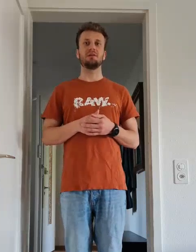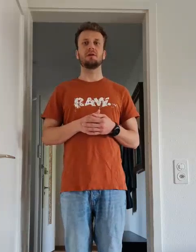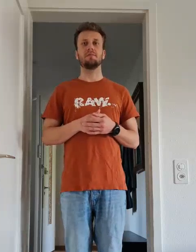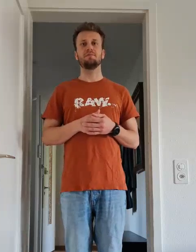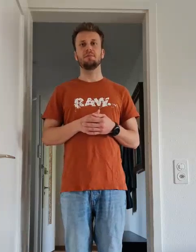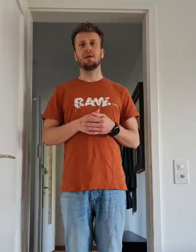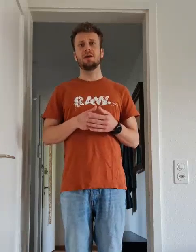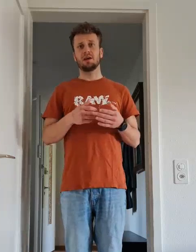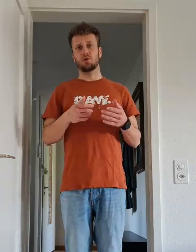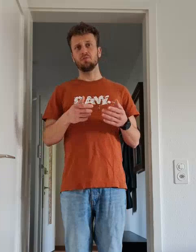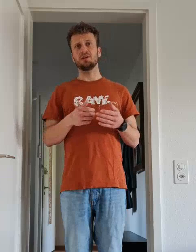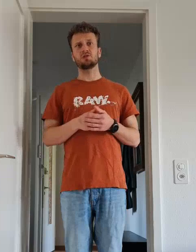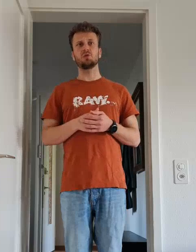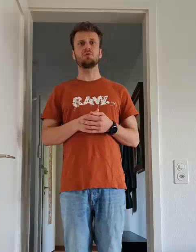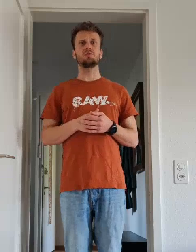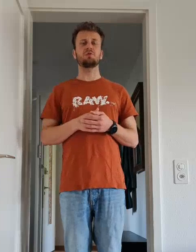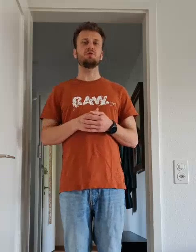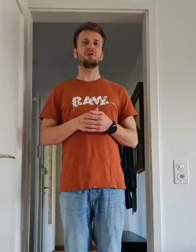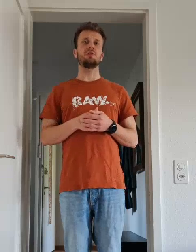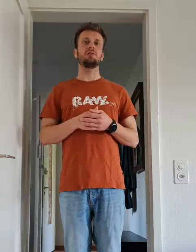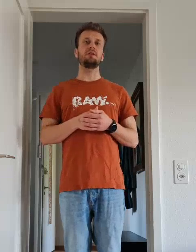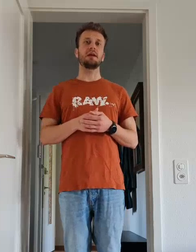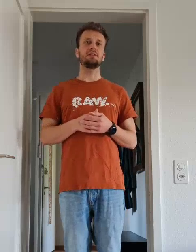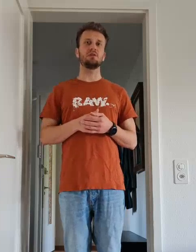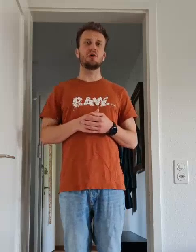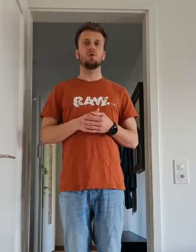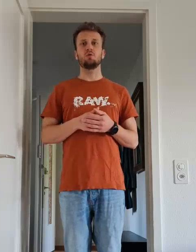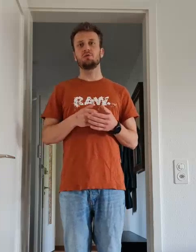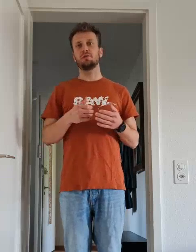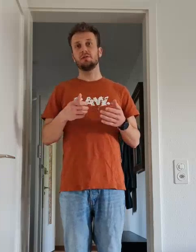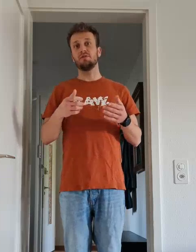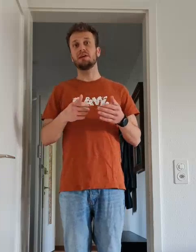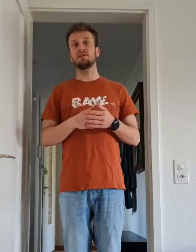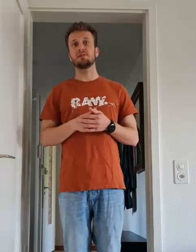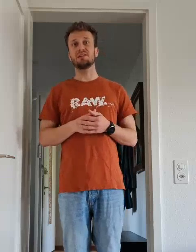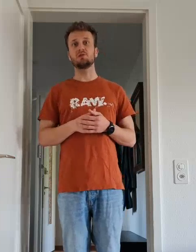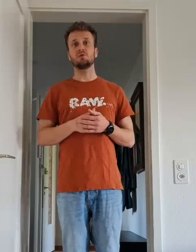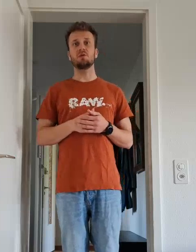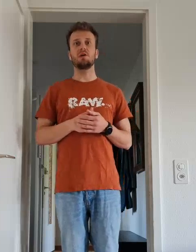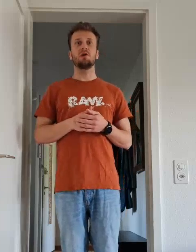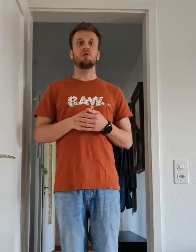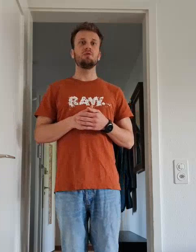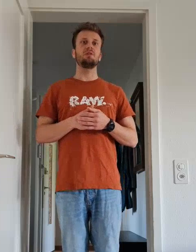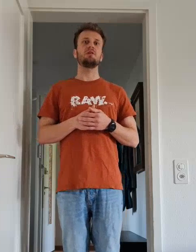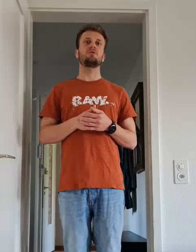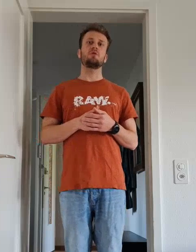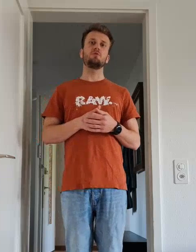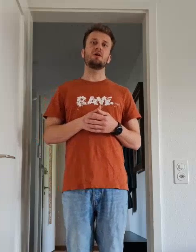interpretieren. Eine Kombination aus künstlicher Intelligenz und entwickelte Sensoren könnte jedoch die Grundlage